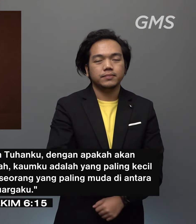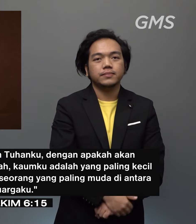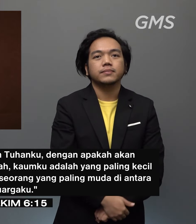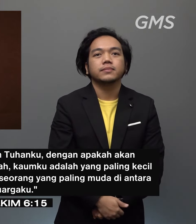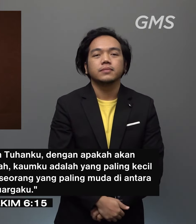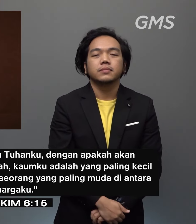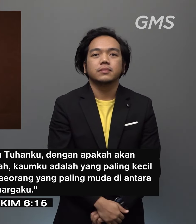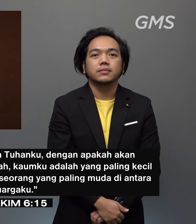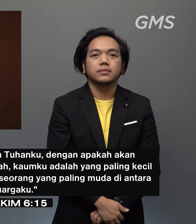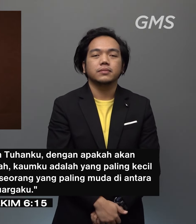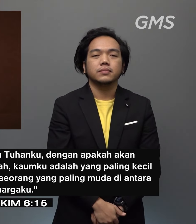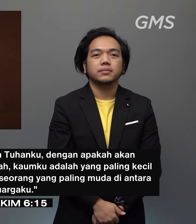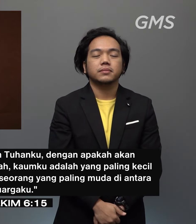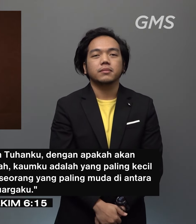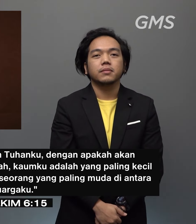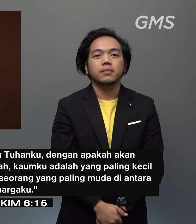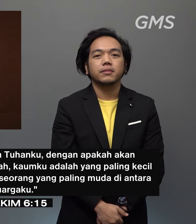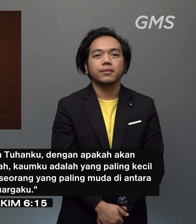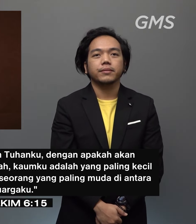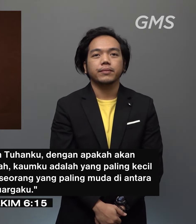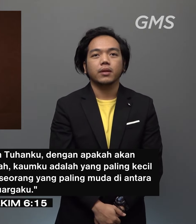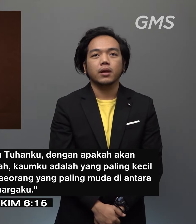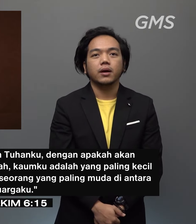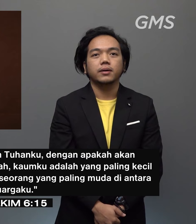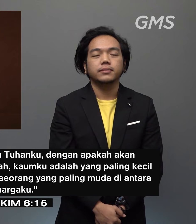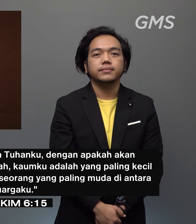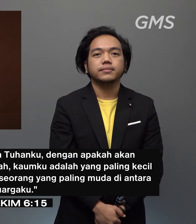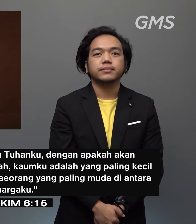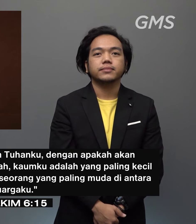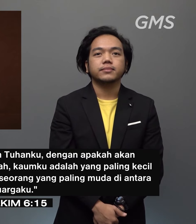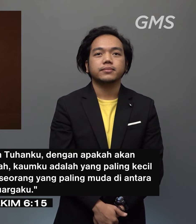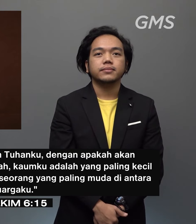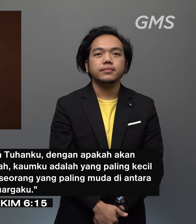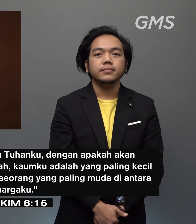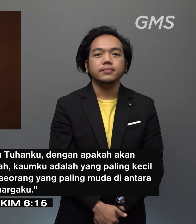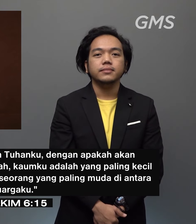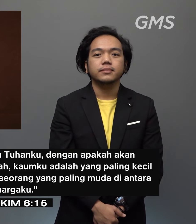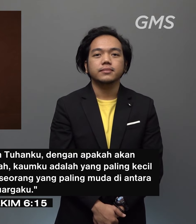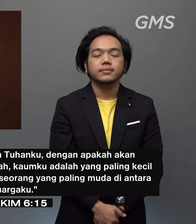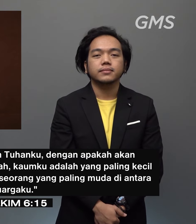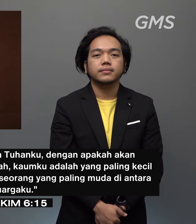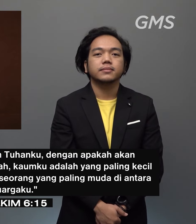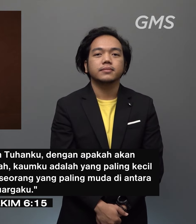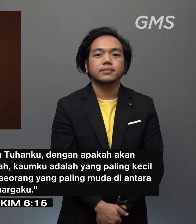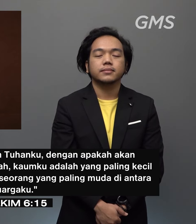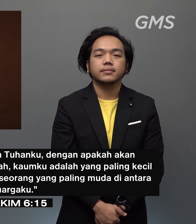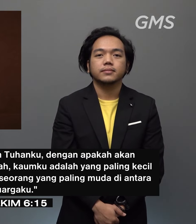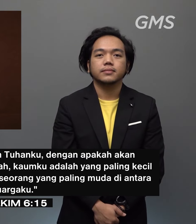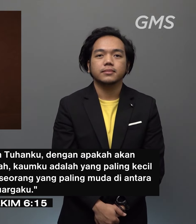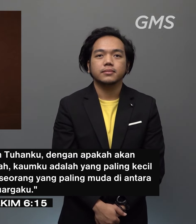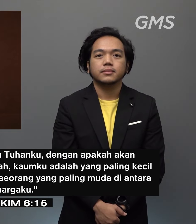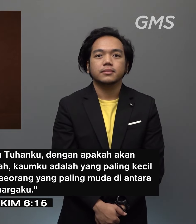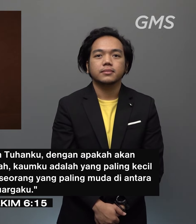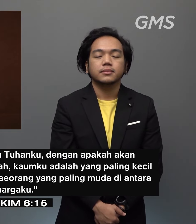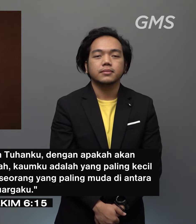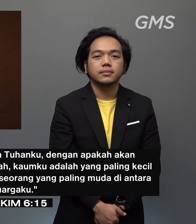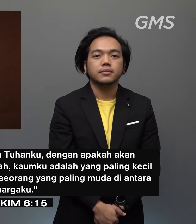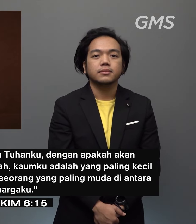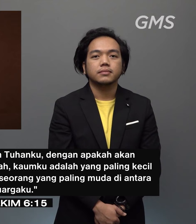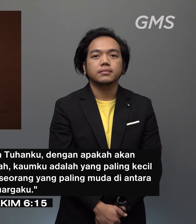dengan apakah akan kuselamatkan orang Israel? Ketahuilah kaumku adalah yang paling kecil di antara suku